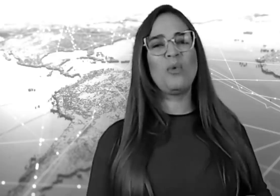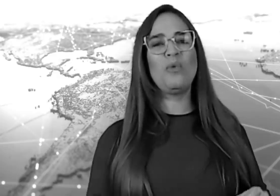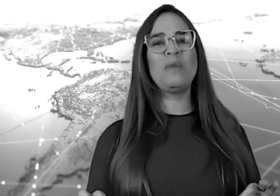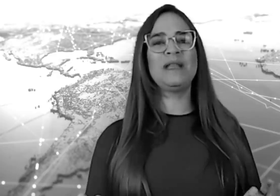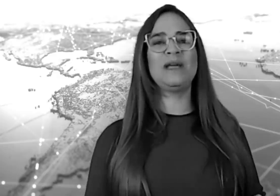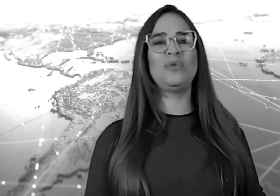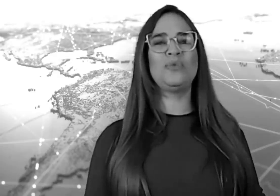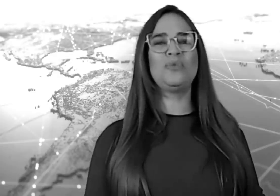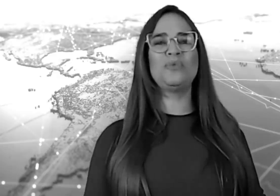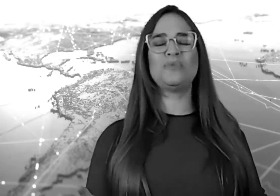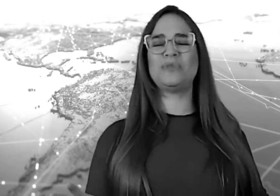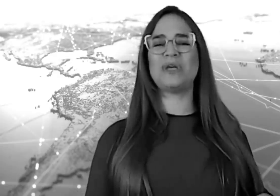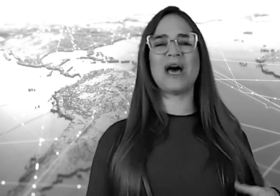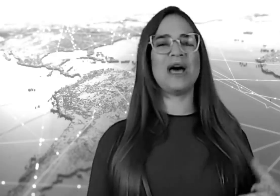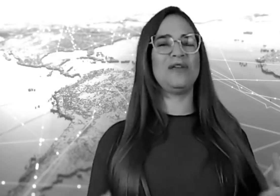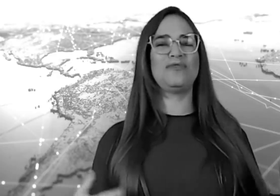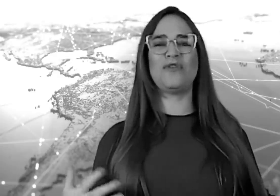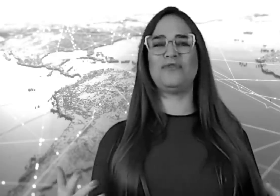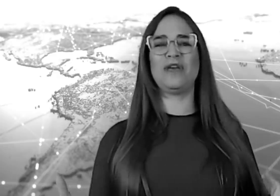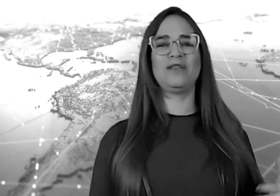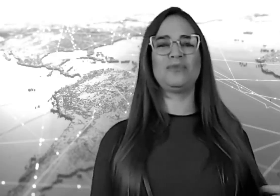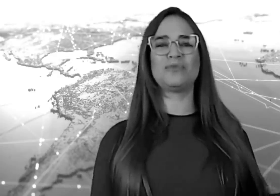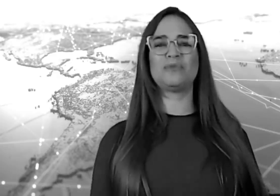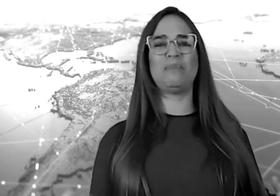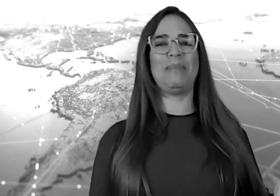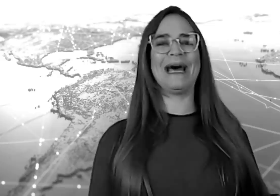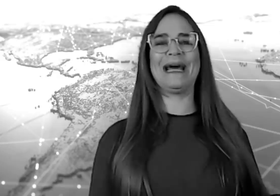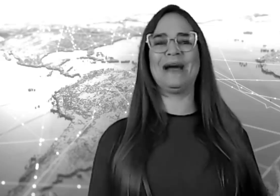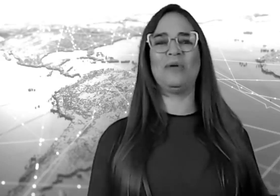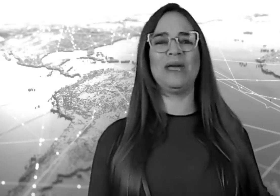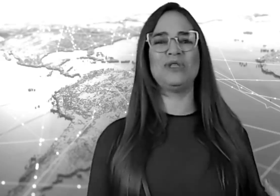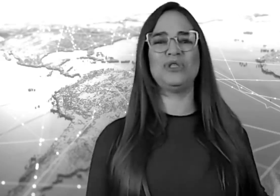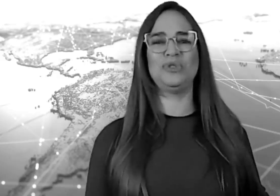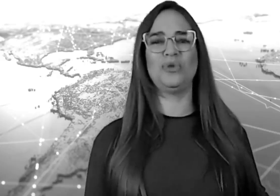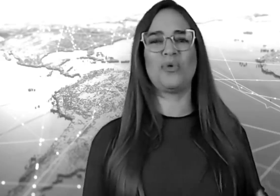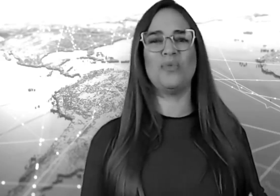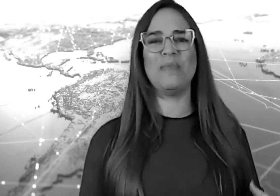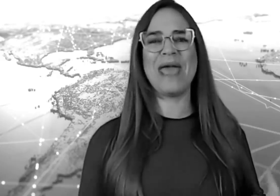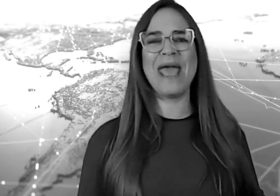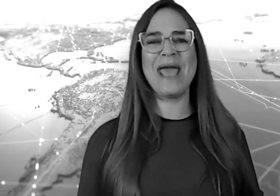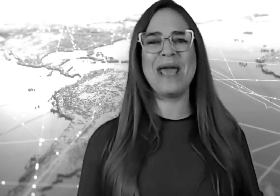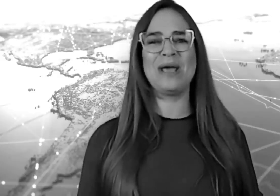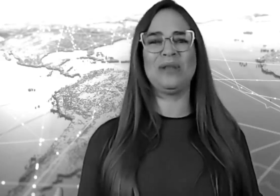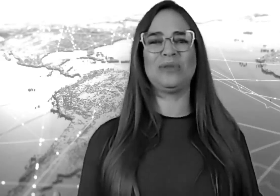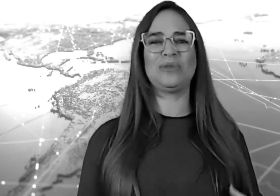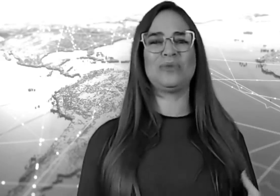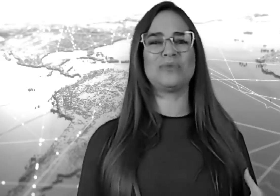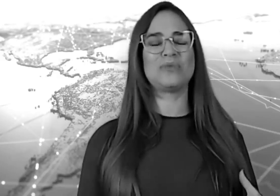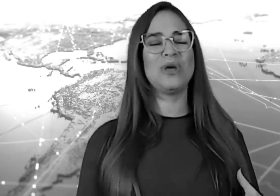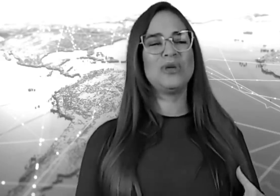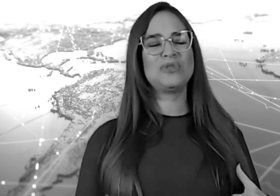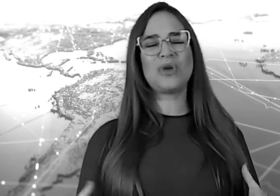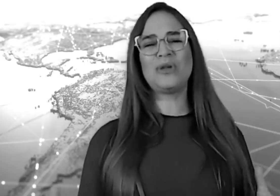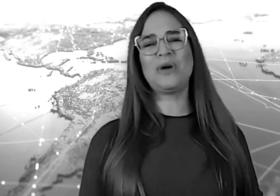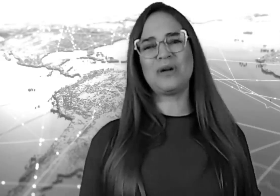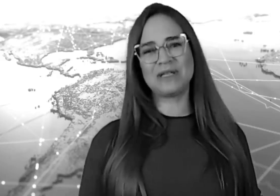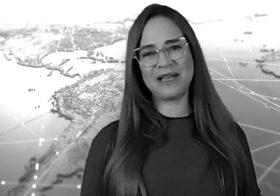uma denúncia envolvendo uns paranauê de documentos. Só que o negócio até já